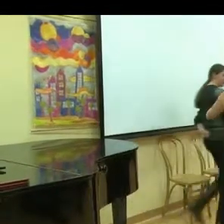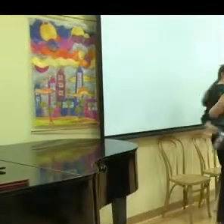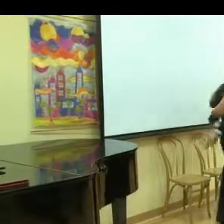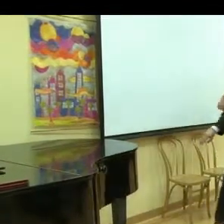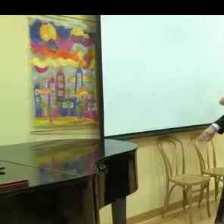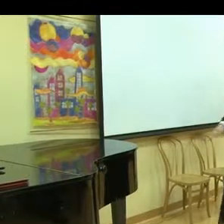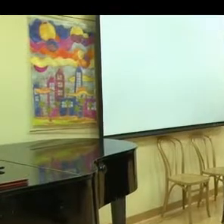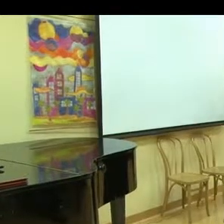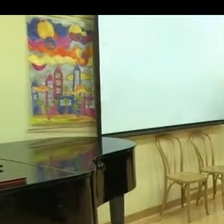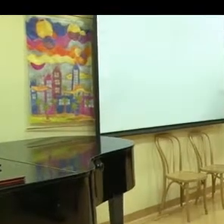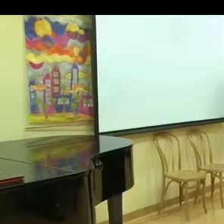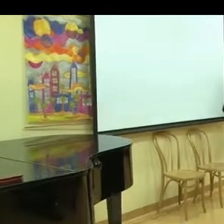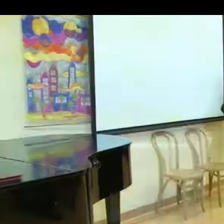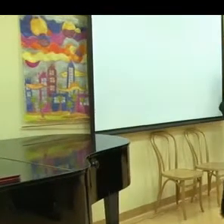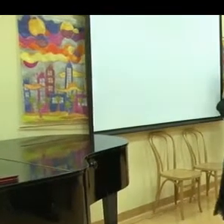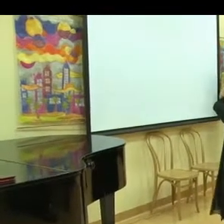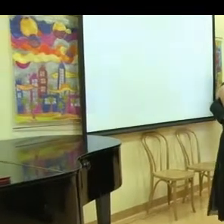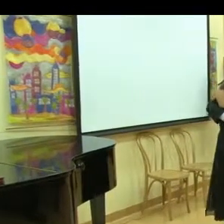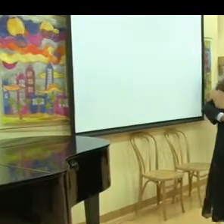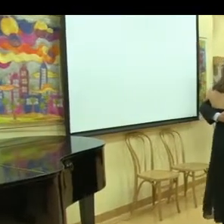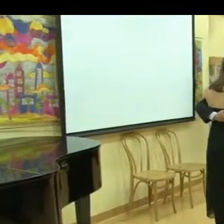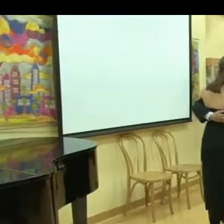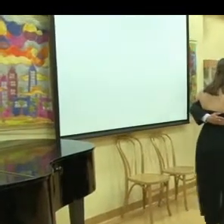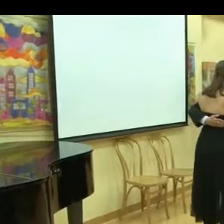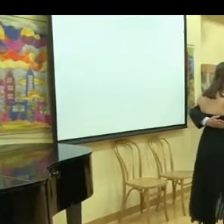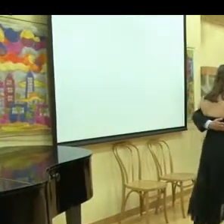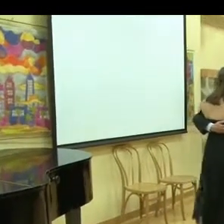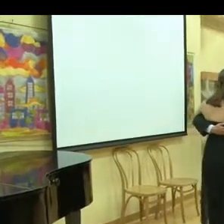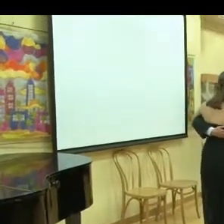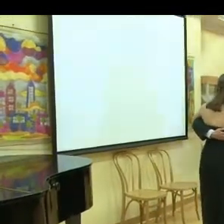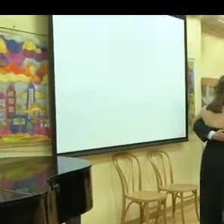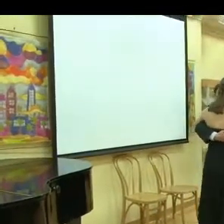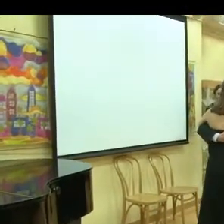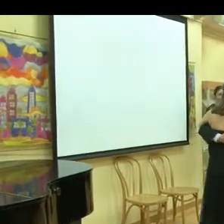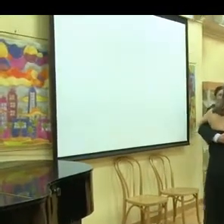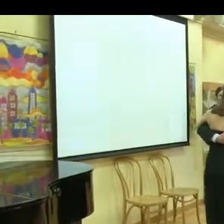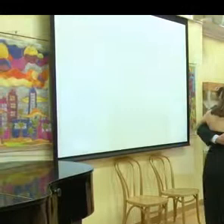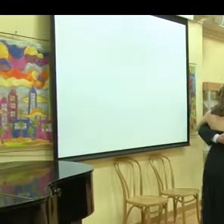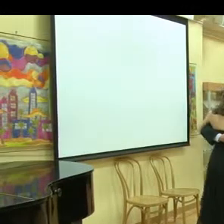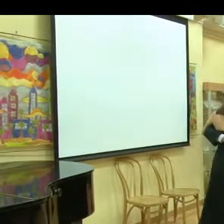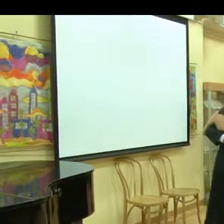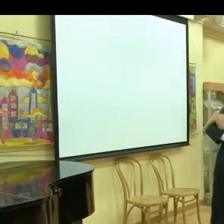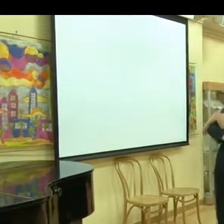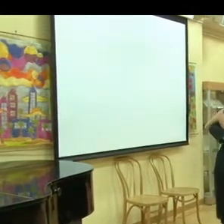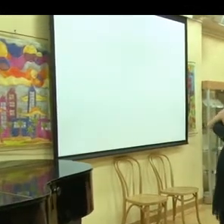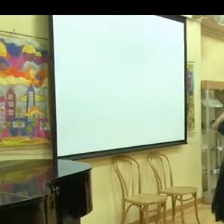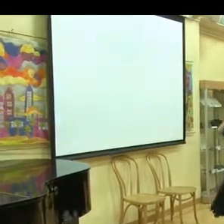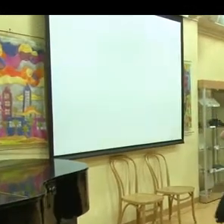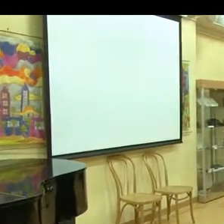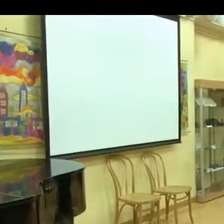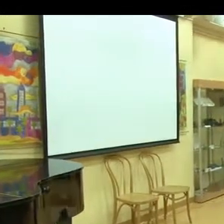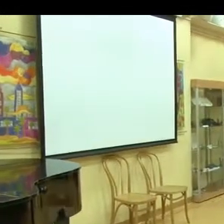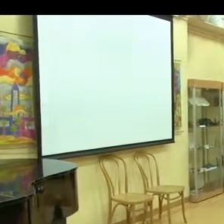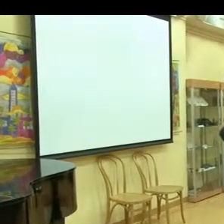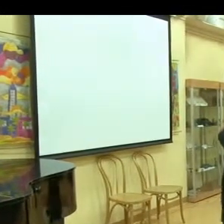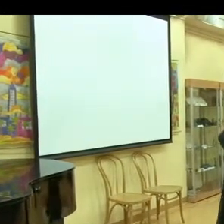Dobrze. Tak, że na początku stali naprzeciwko siebie, bo to właściwie długi metr. Natomiast teraz zbliżyli się już do siebie, stykają się górną częścią